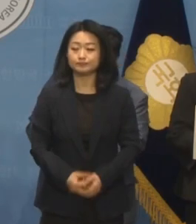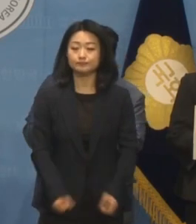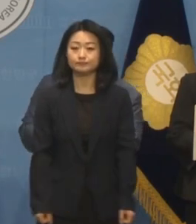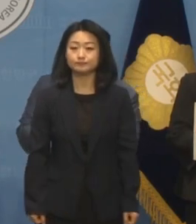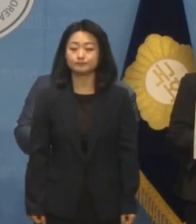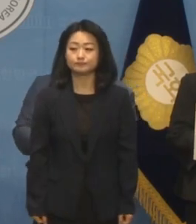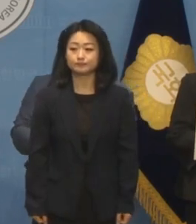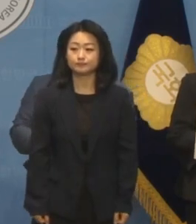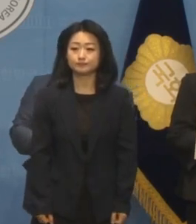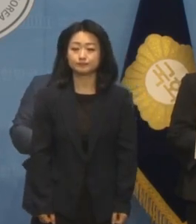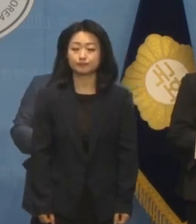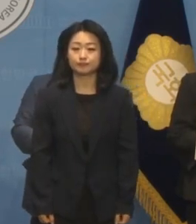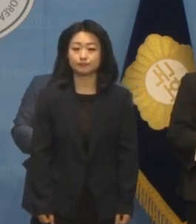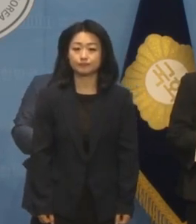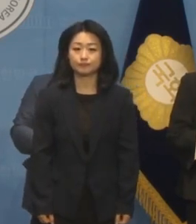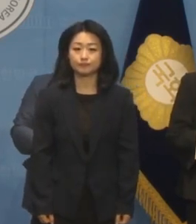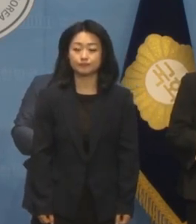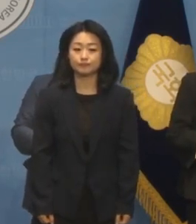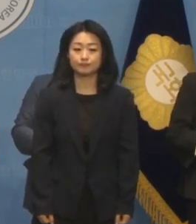예,